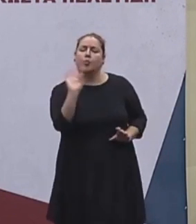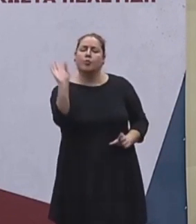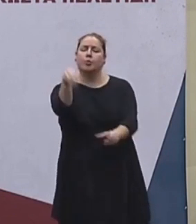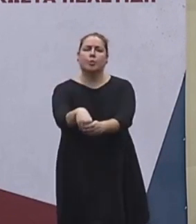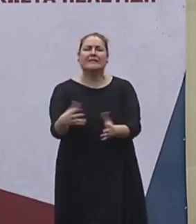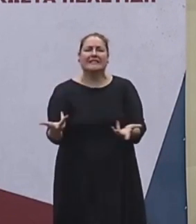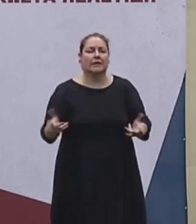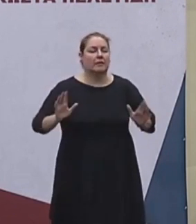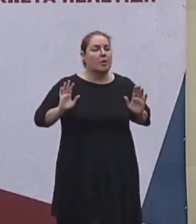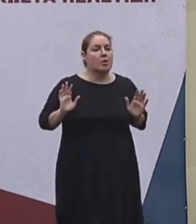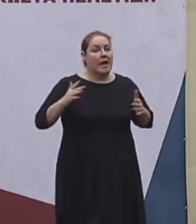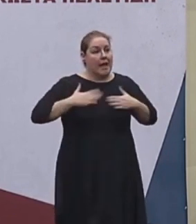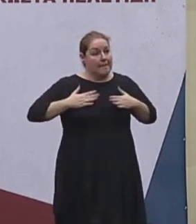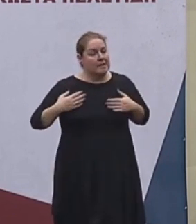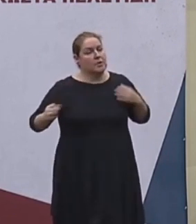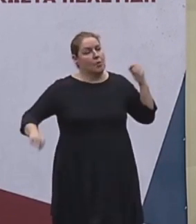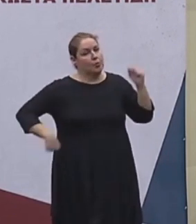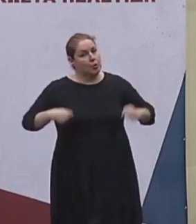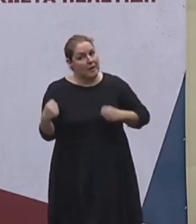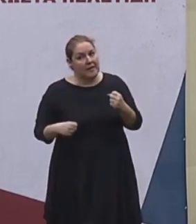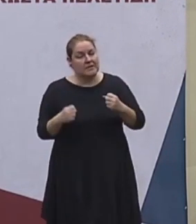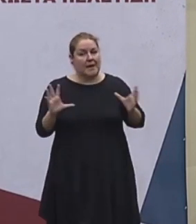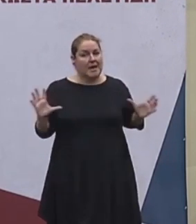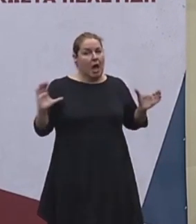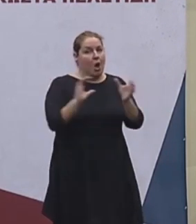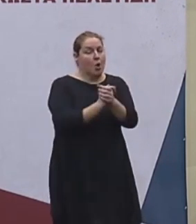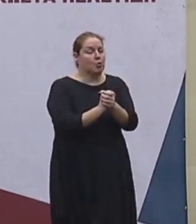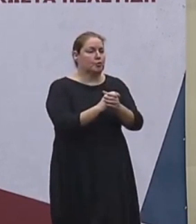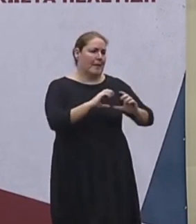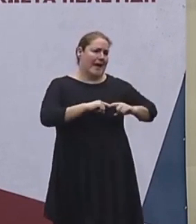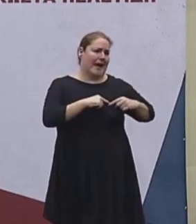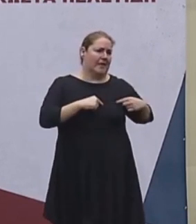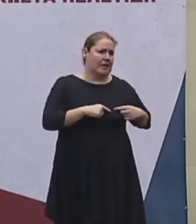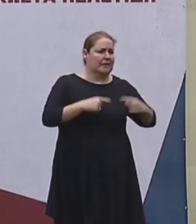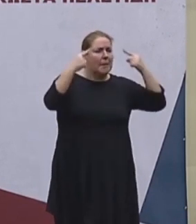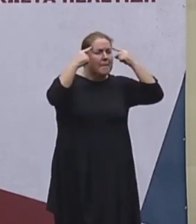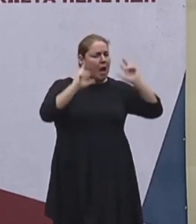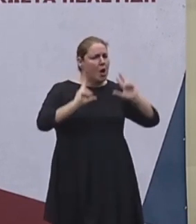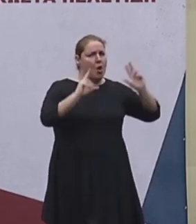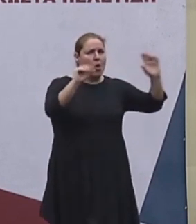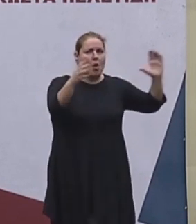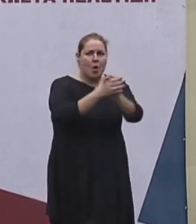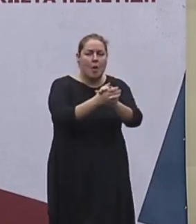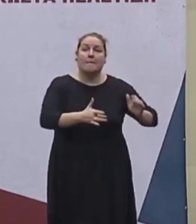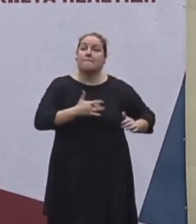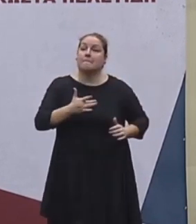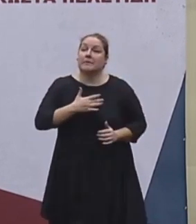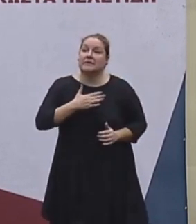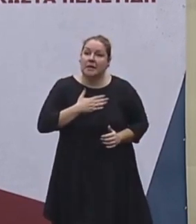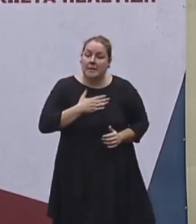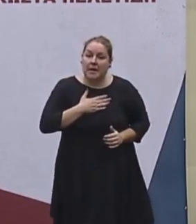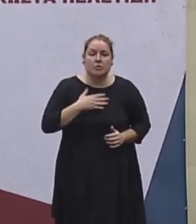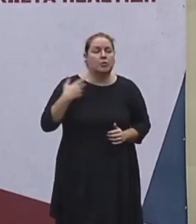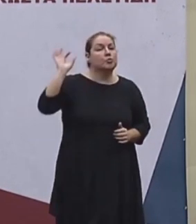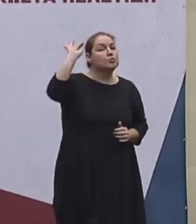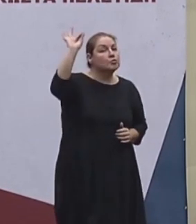ανήκει. Προσπαθήσαμε να ενώσουμε τις καρδιές μας, το μυαλό μας, την ψυχή μας, για